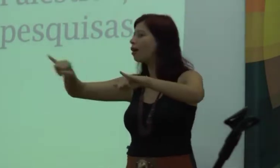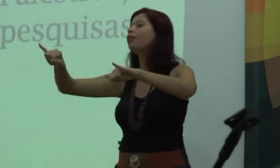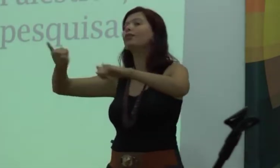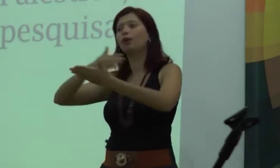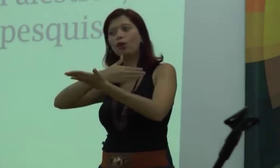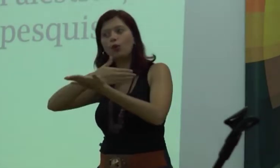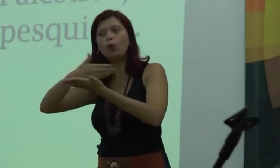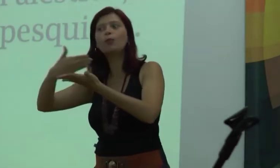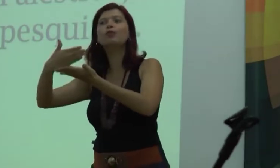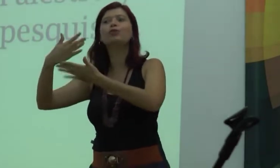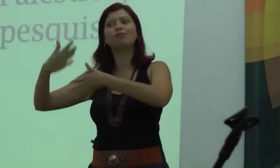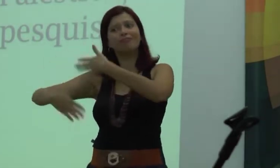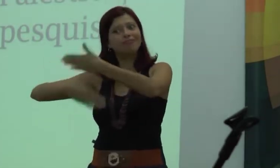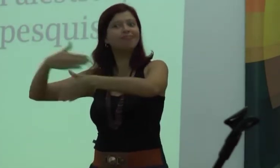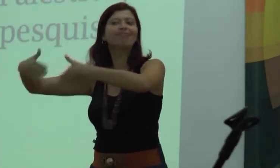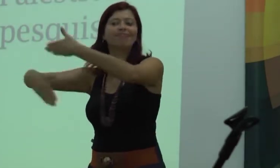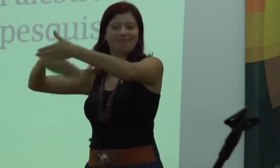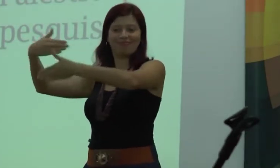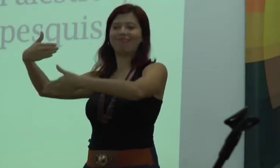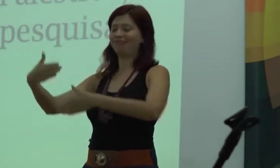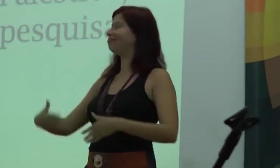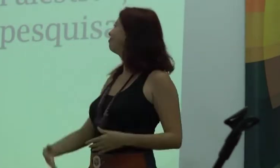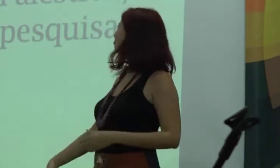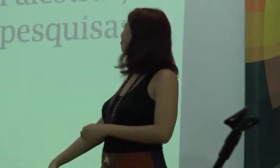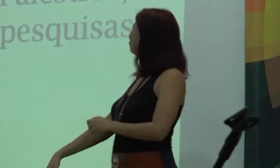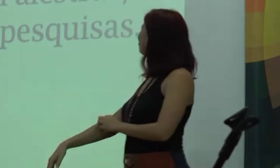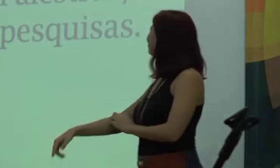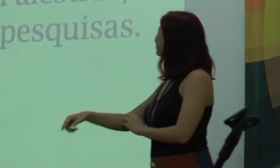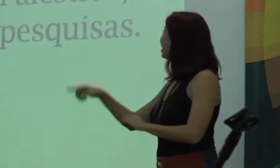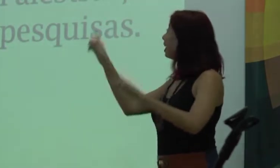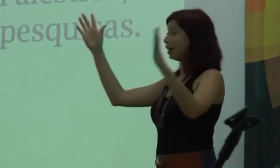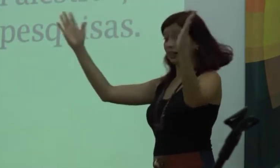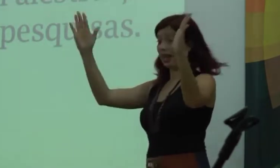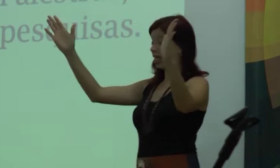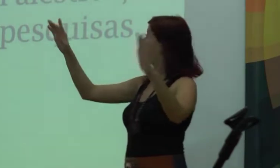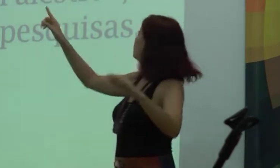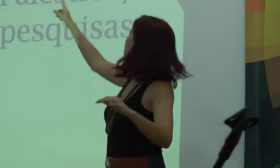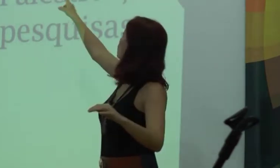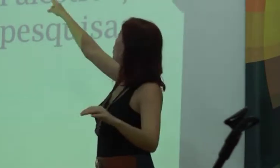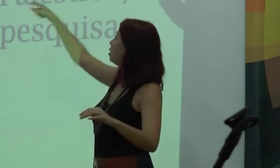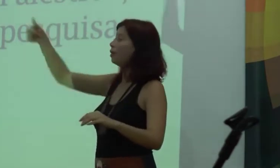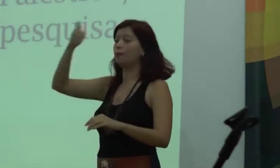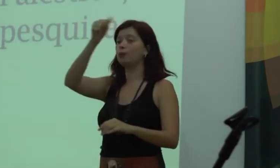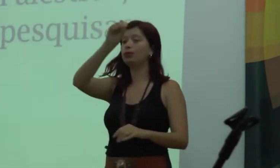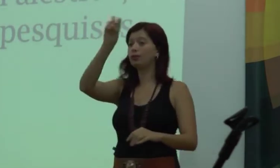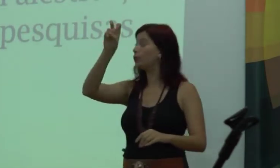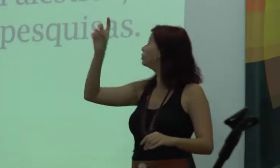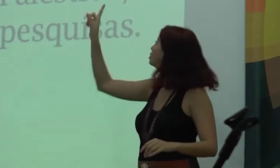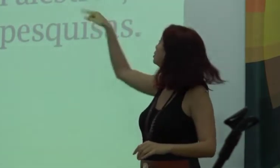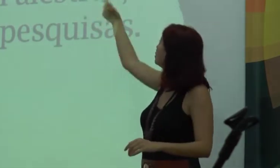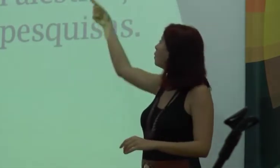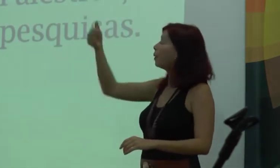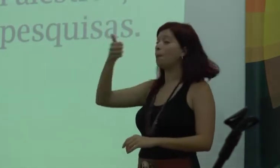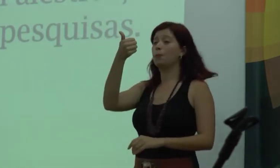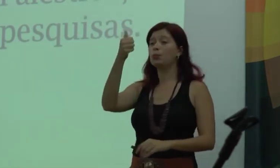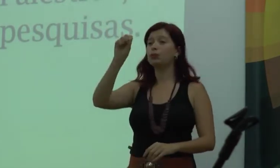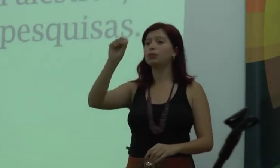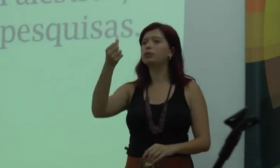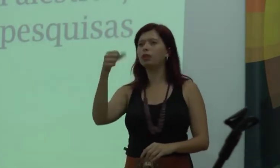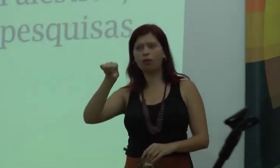doutrina espírita e Allan Kardec divulgou hoje o espiritismo. Nesse